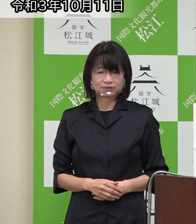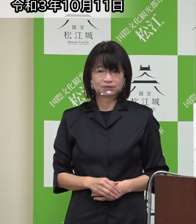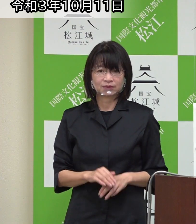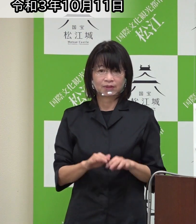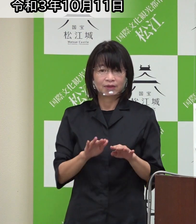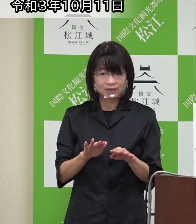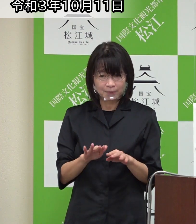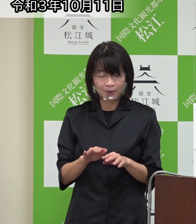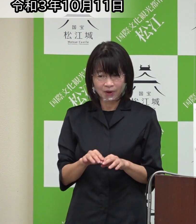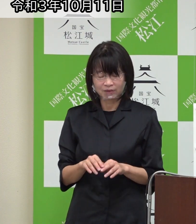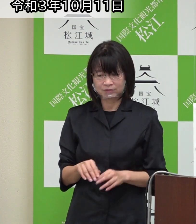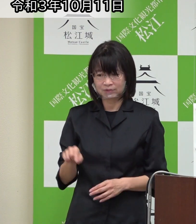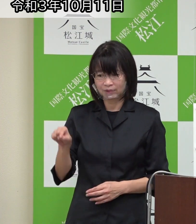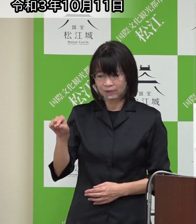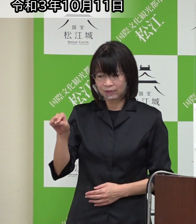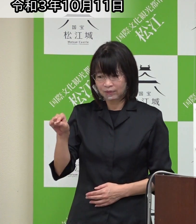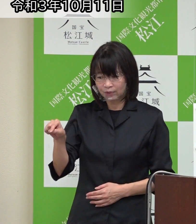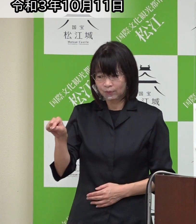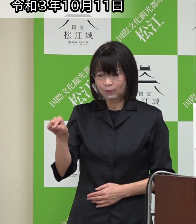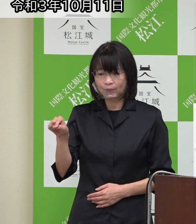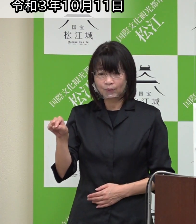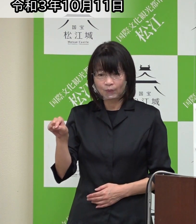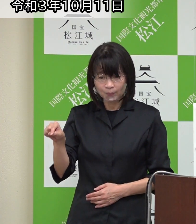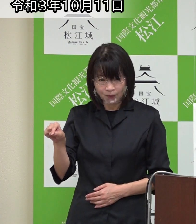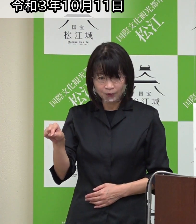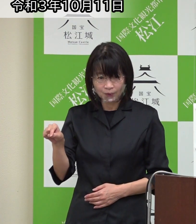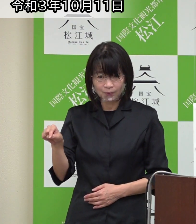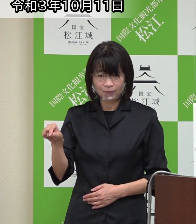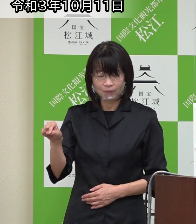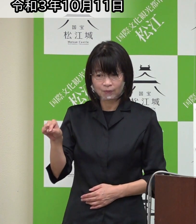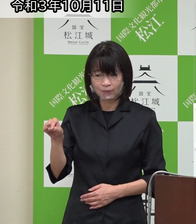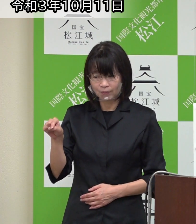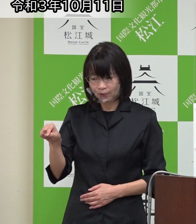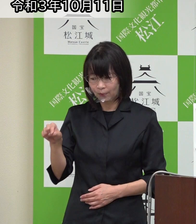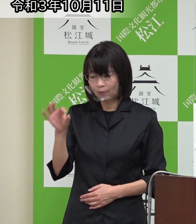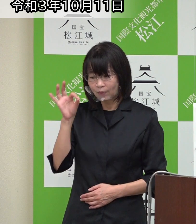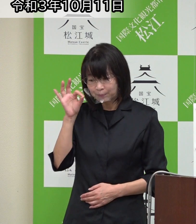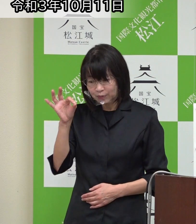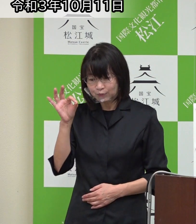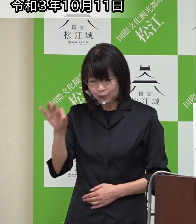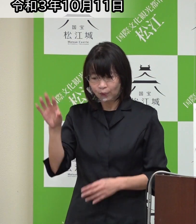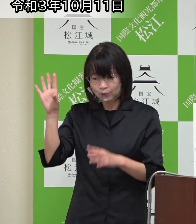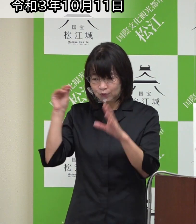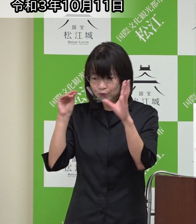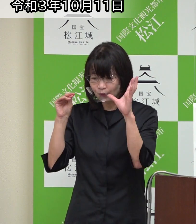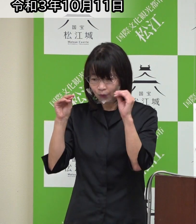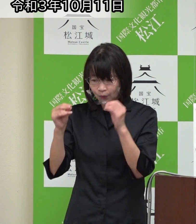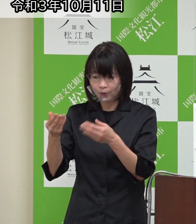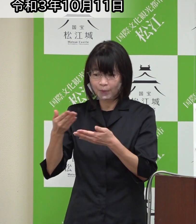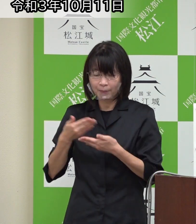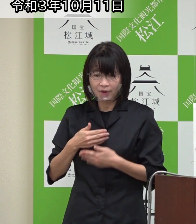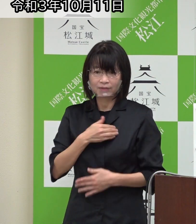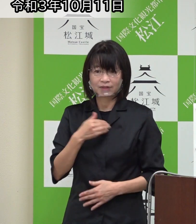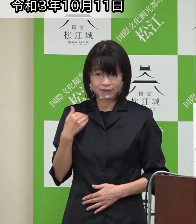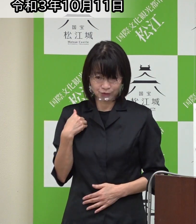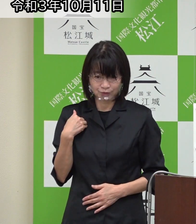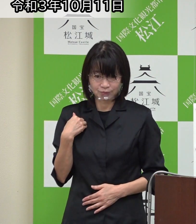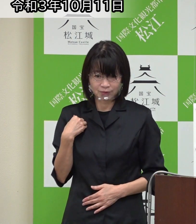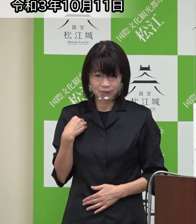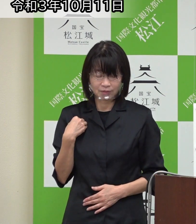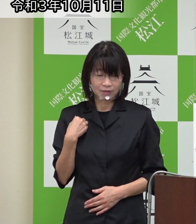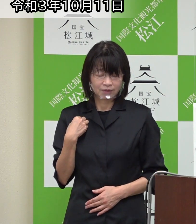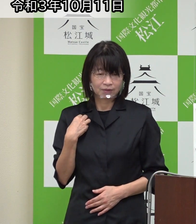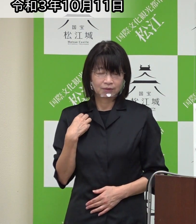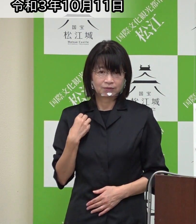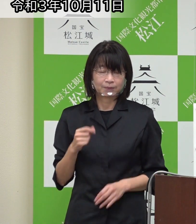松江市の方を見ていただければ完全にタイムリーではないんですけど情報は得られるんですね。ただ、実際その防災情報に登録